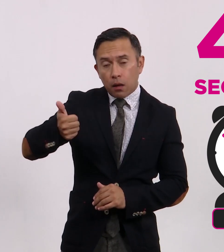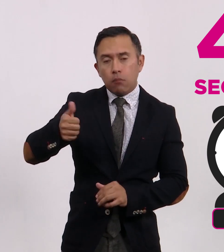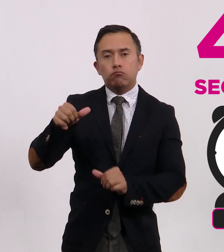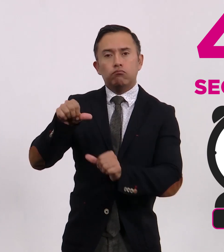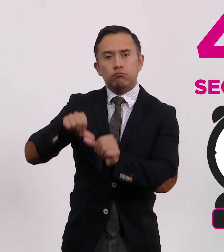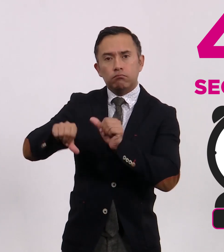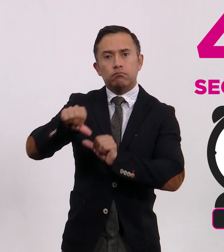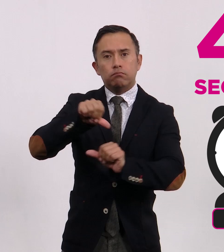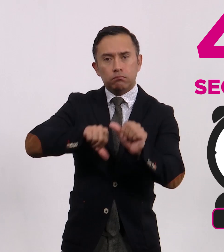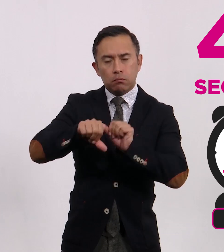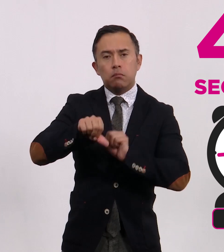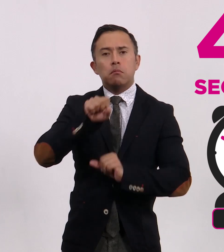participante